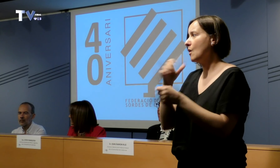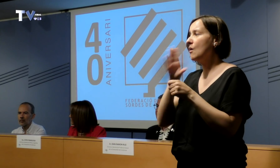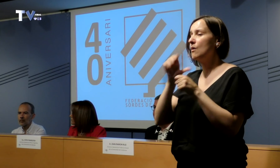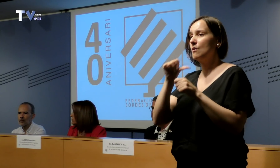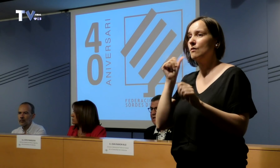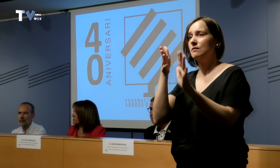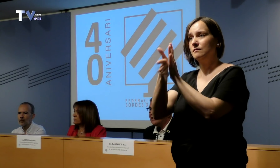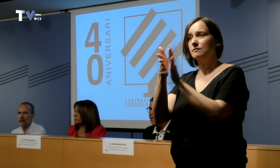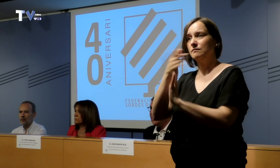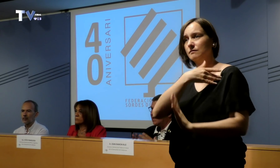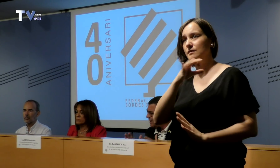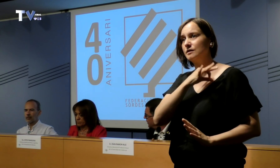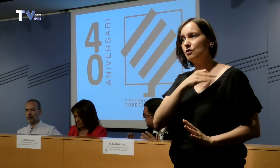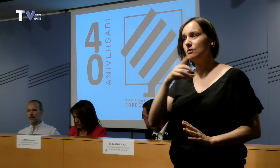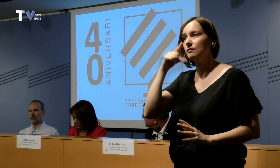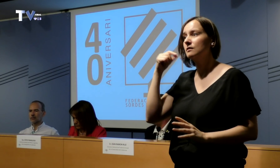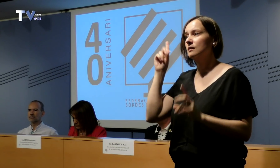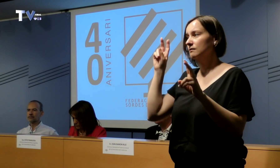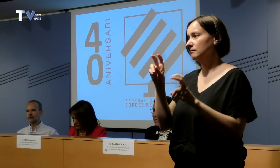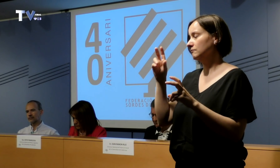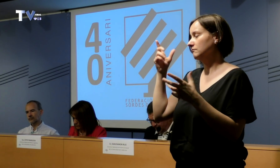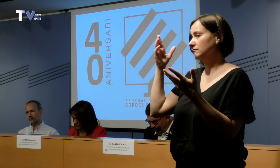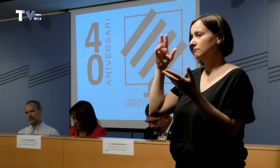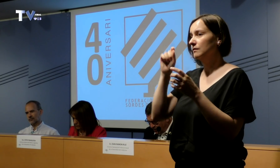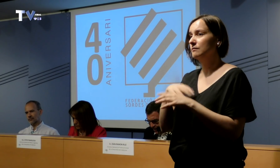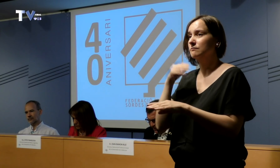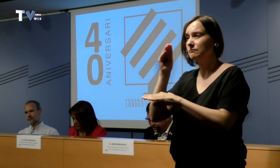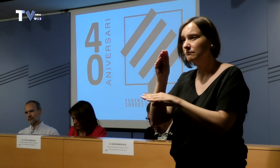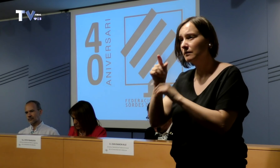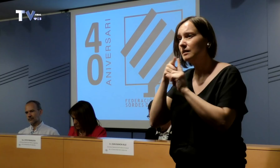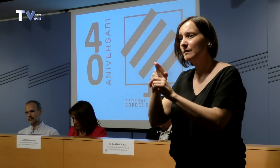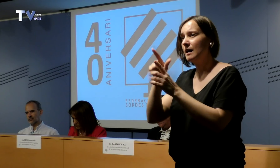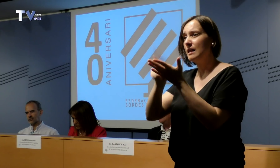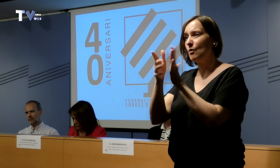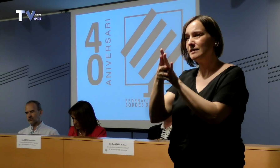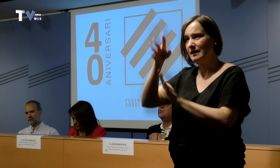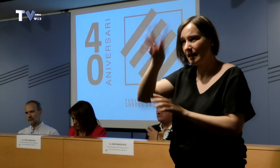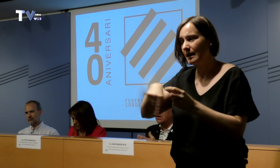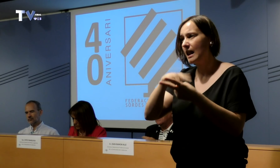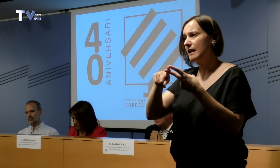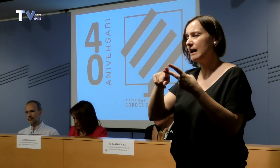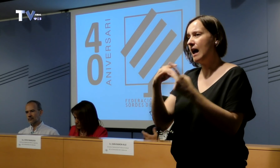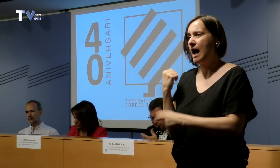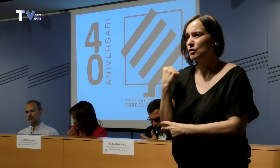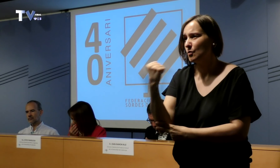a la presidenta de la llengua de signes, en aquest cas de la llengua de signes catalana, el suport a la inserció